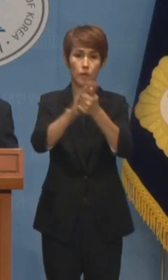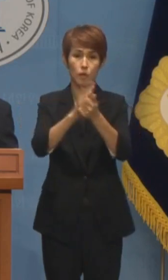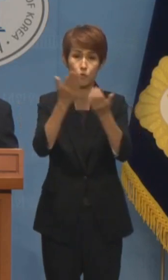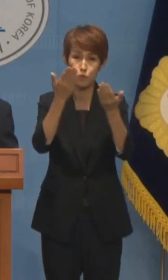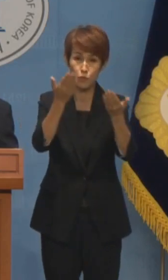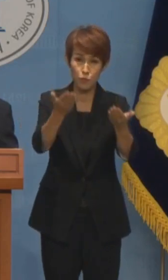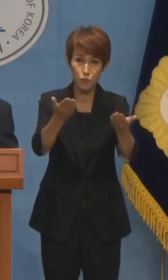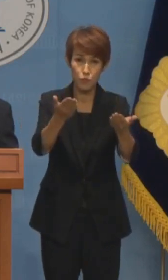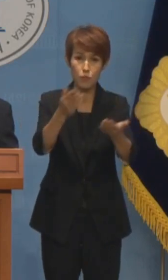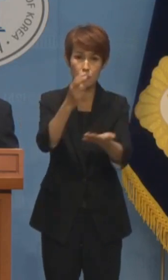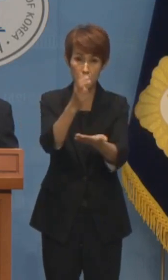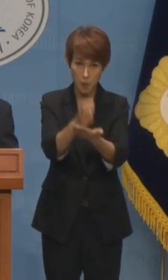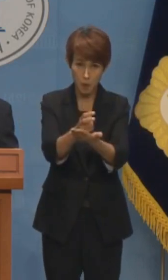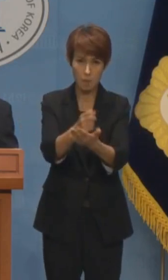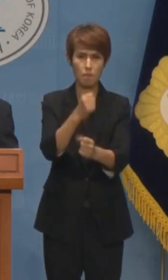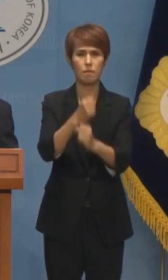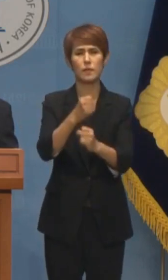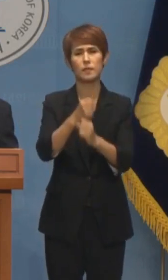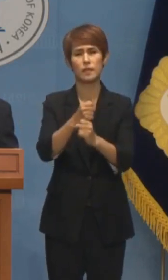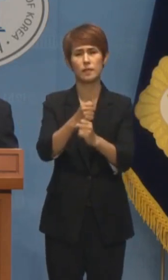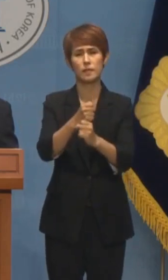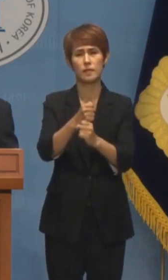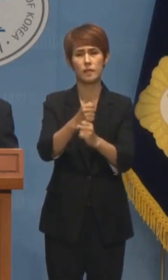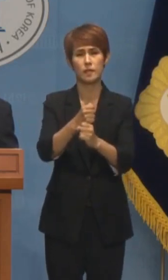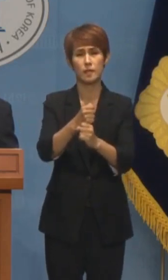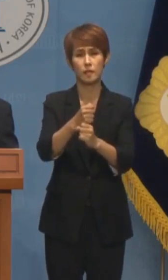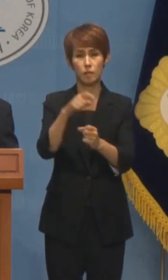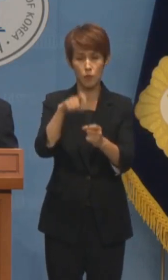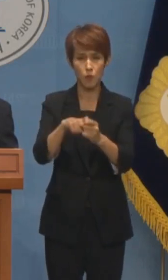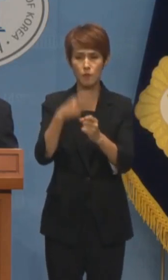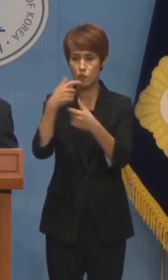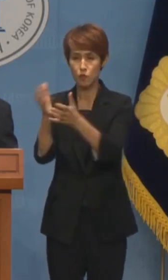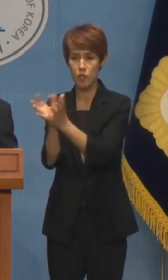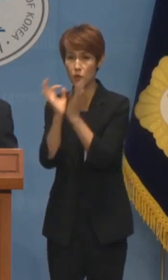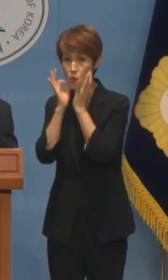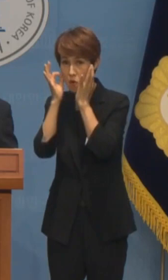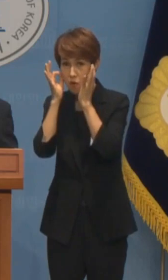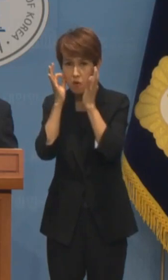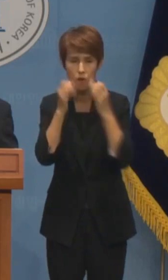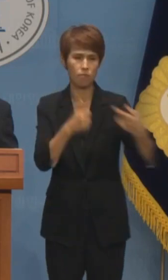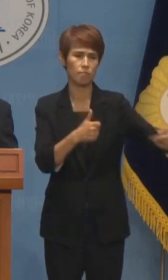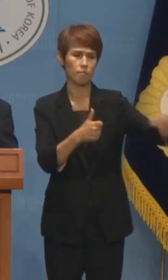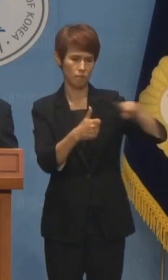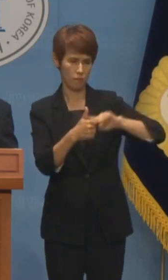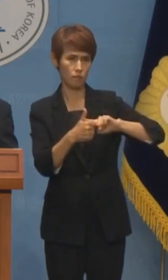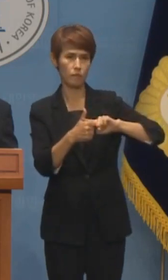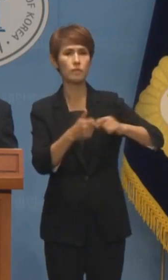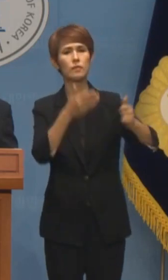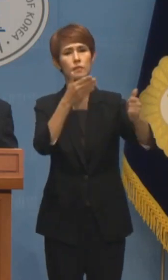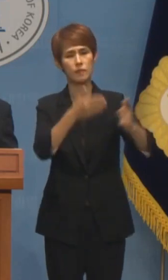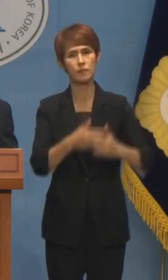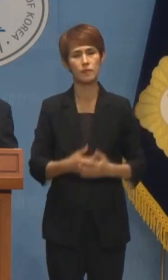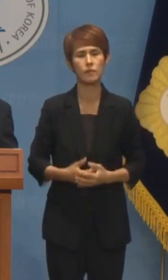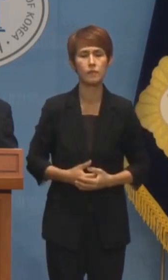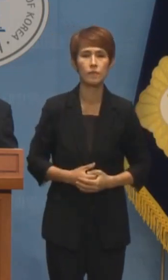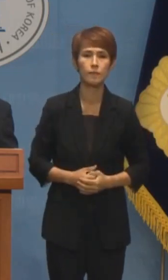제공할 수 있는 법으로 만들기 위한 민주당의 노력에 적극적으로 동참해 주기를